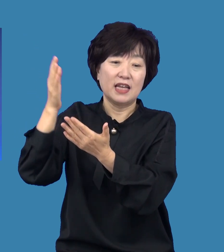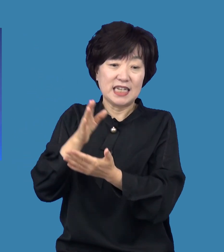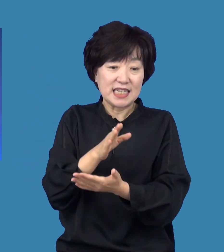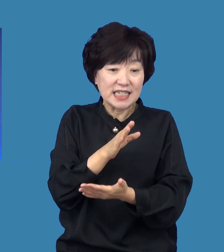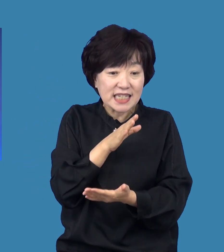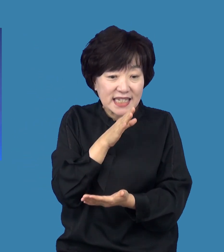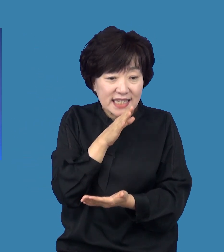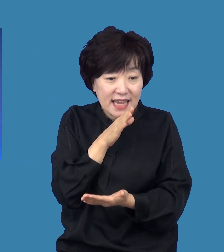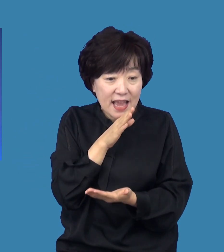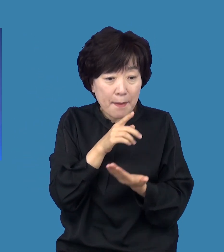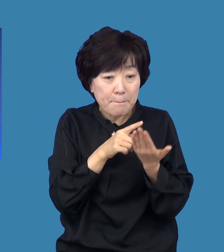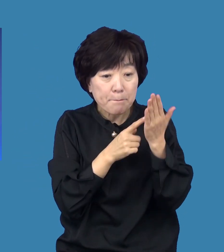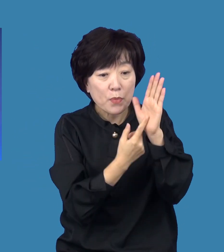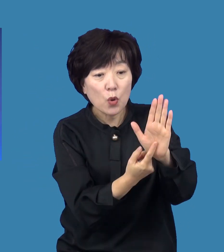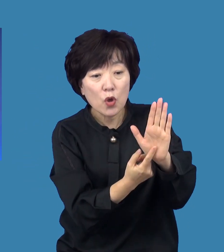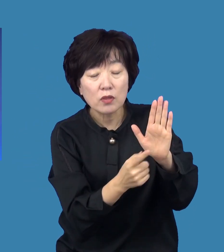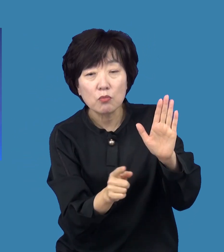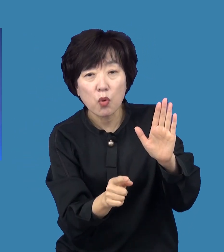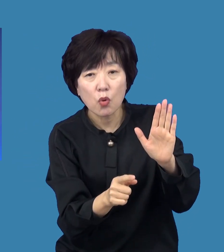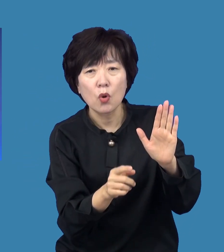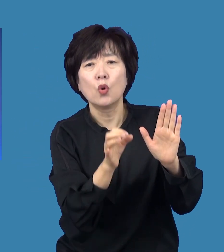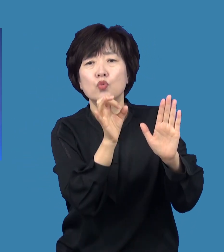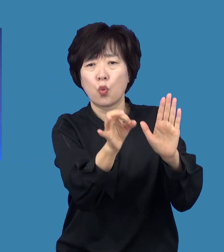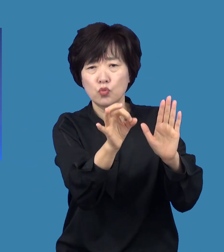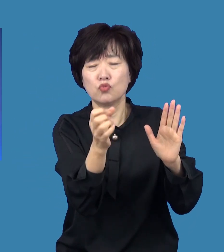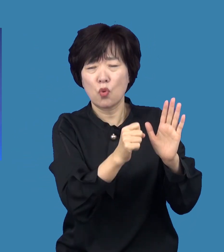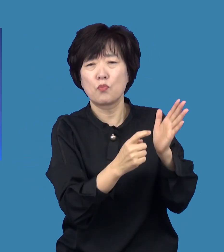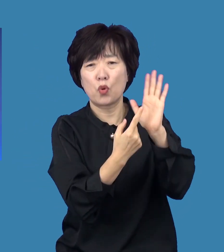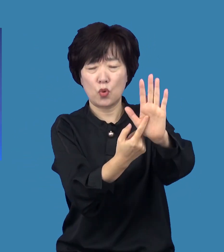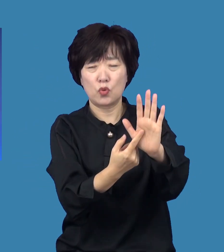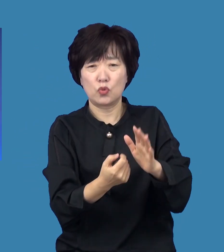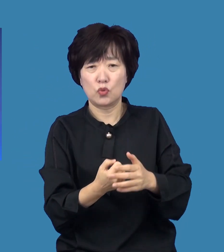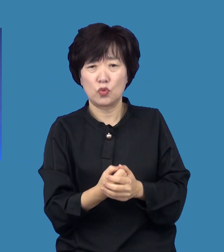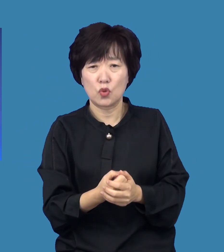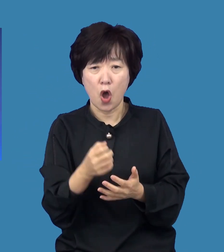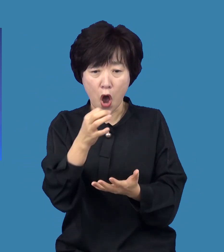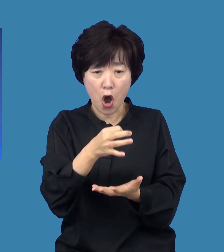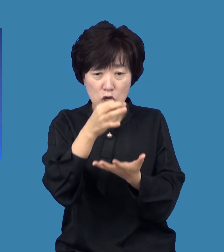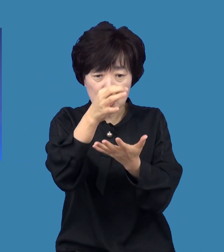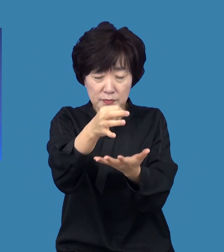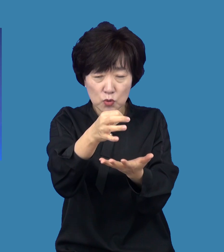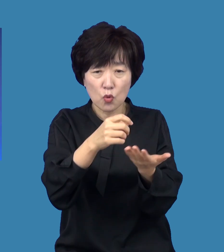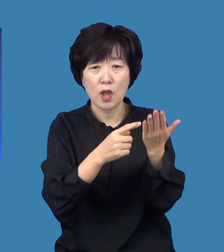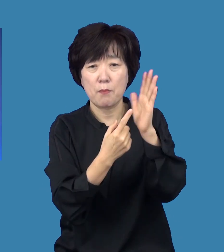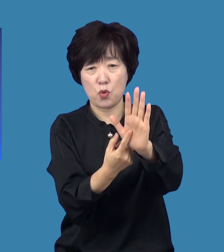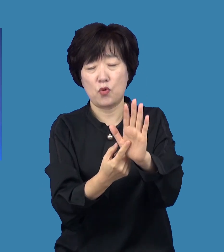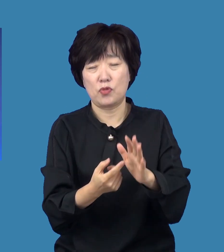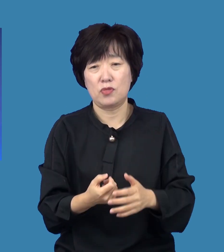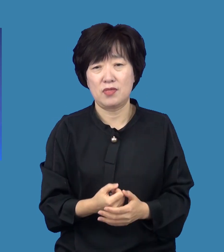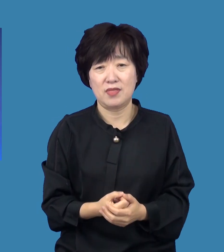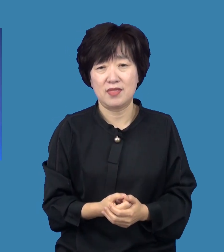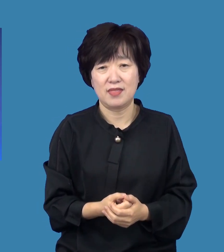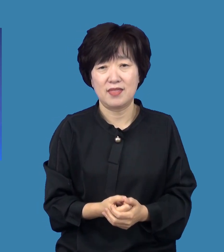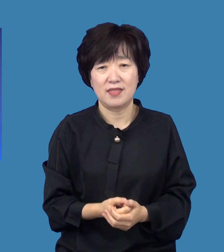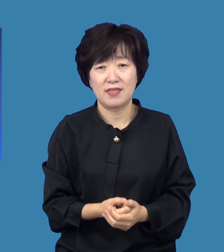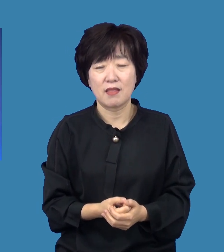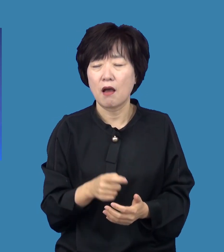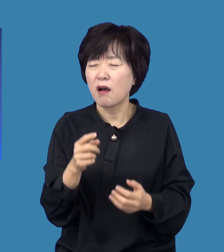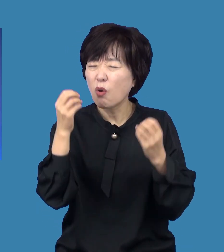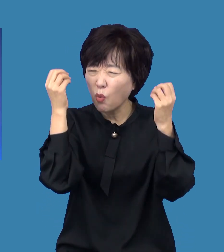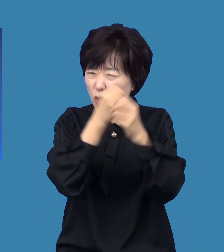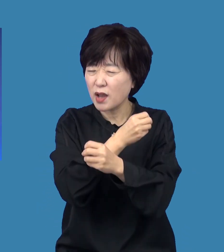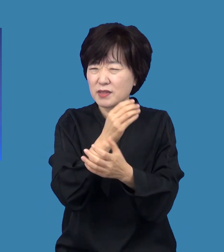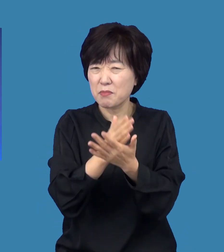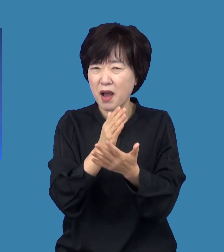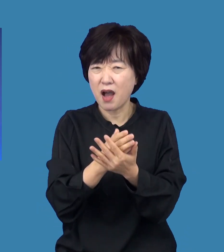뭐냐면 돈을 통해서 표현된다는 거예요. 헌금을 통해서 표현이 된다는 거예요. 그 얘기 오해하지 마십시오. 헌금